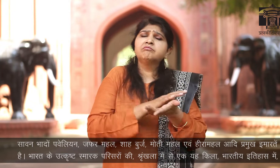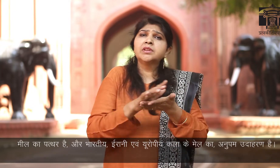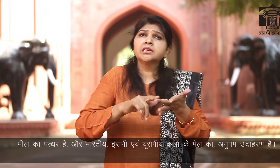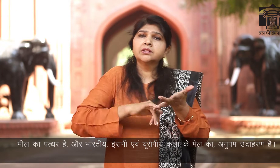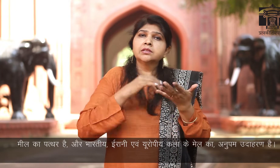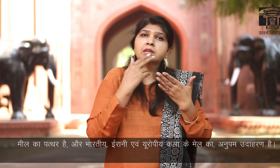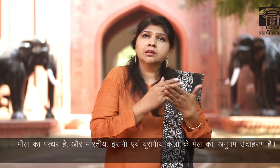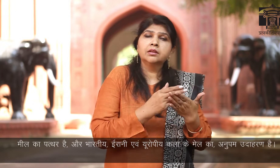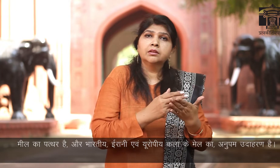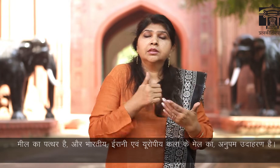मील का पत्थर है